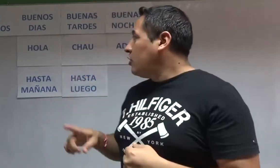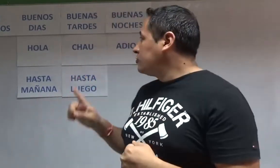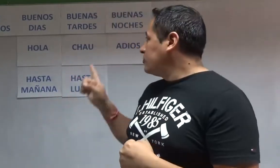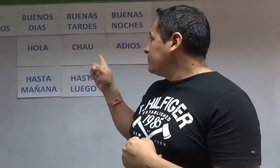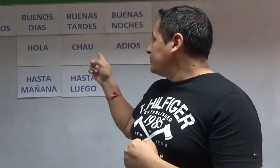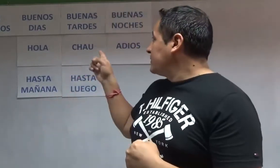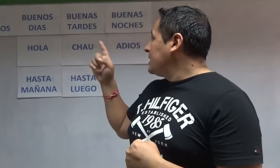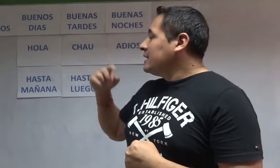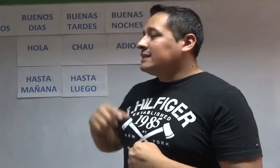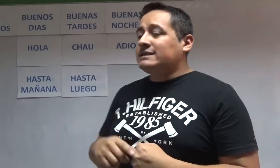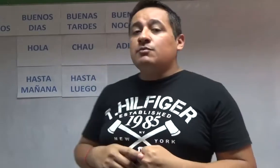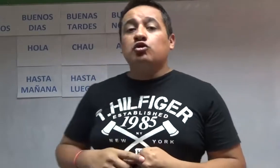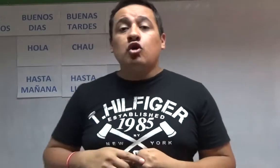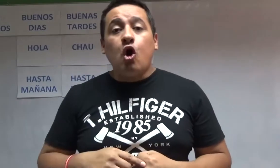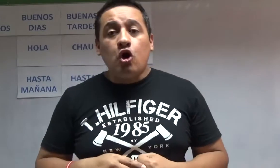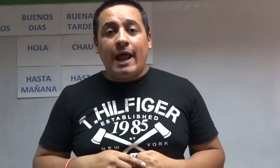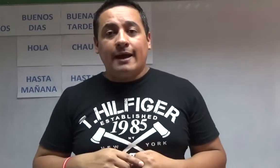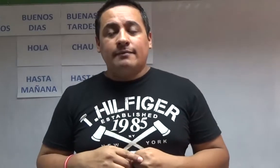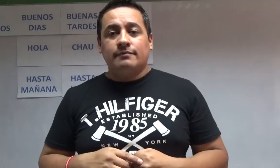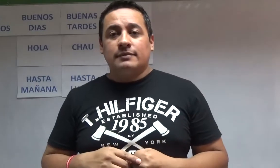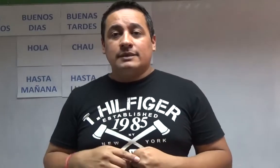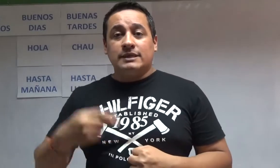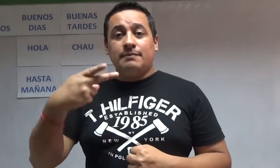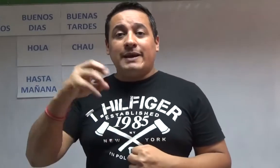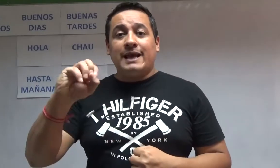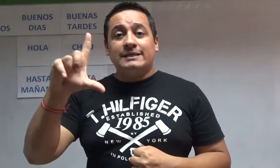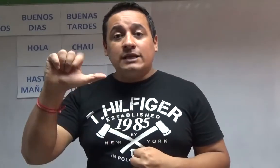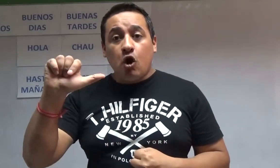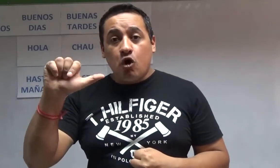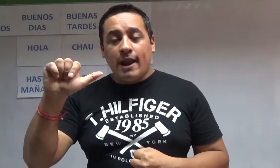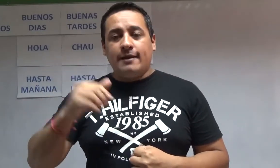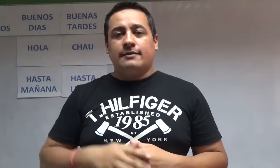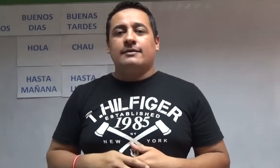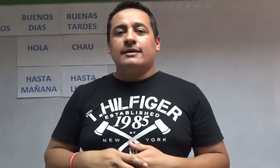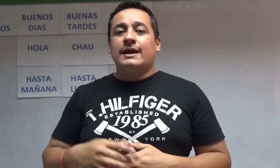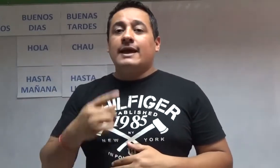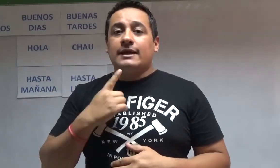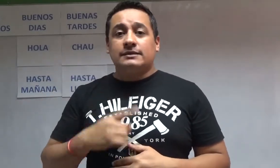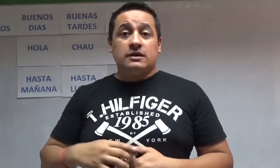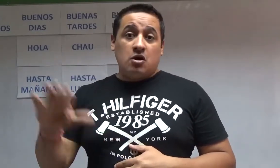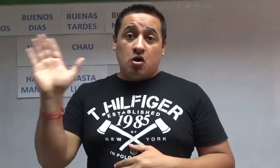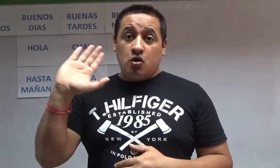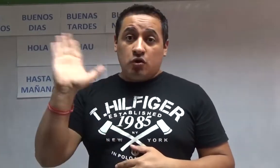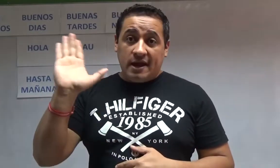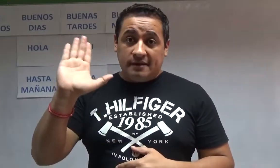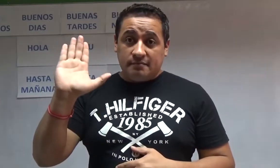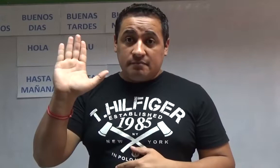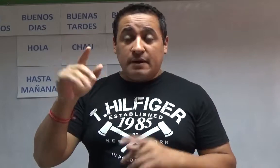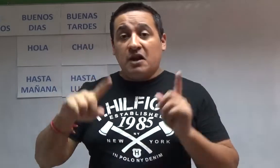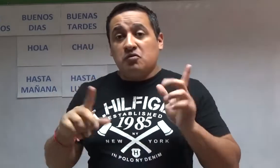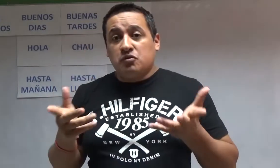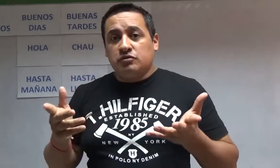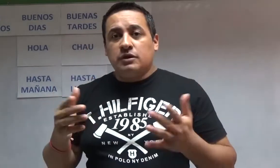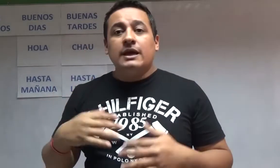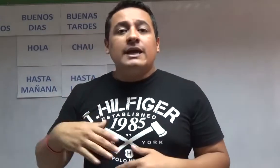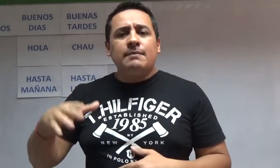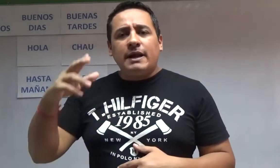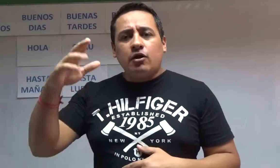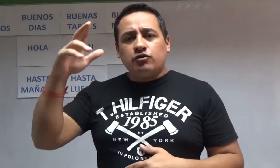Otro. Decimos hola. ¿Sí? Para decir hola es hola para algunos y para otros